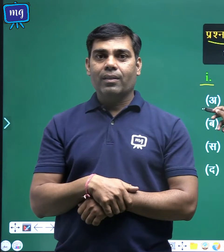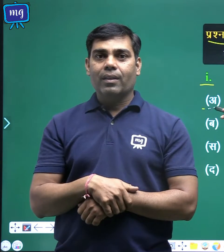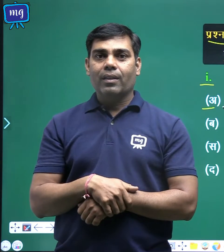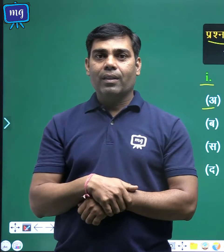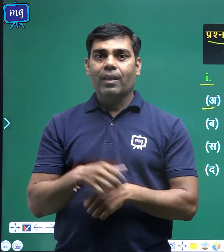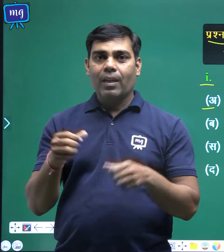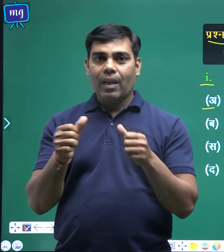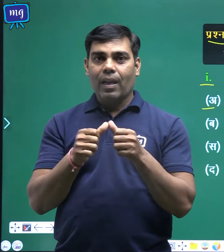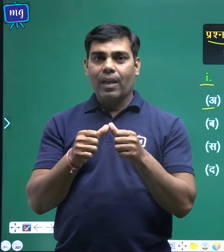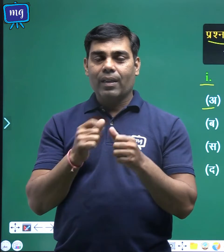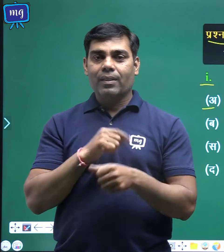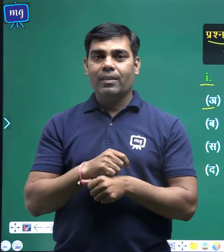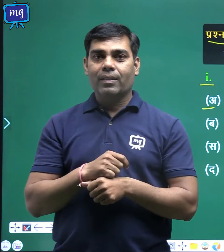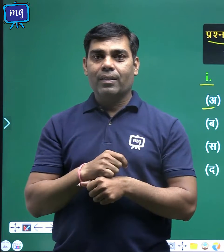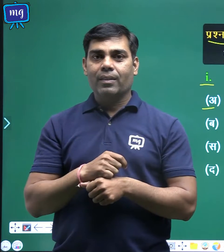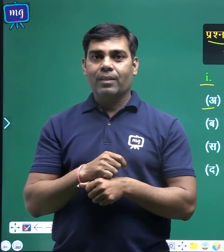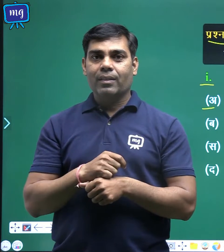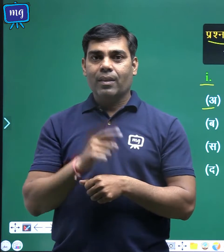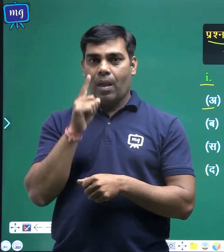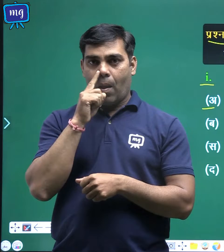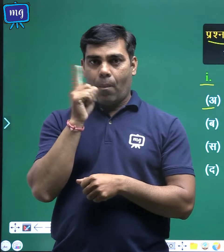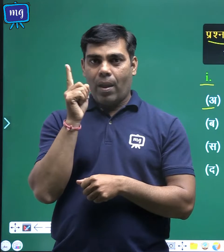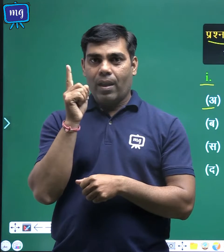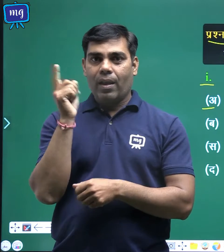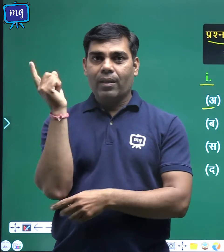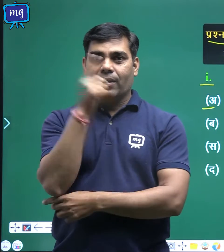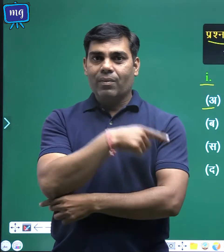अ, महिला दिवस।